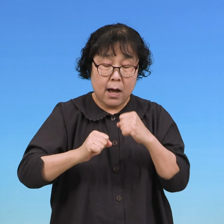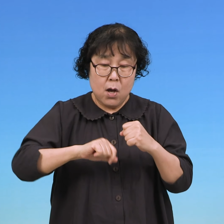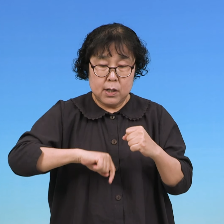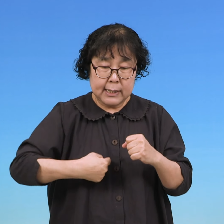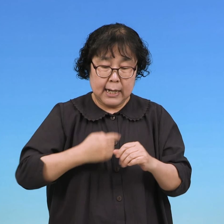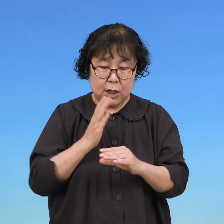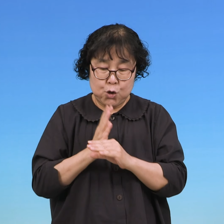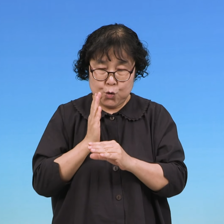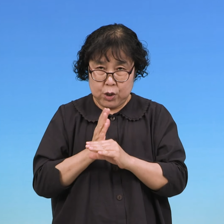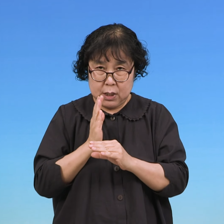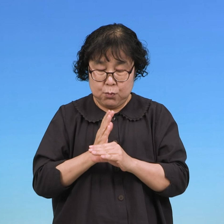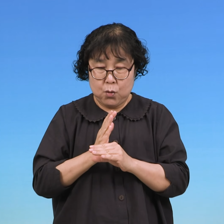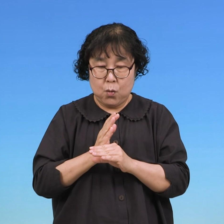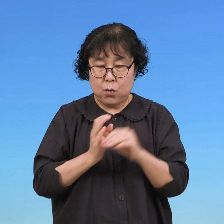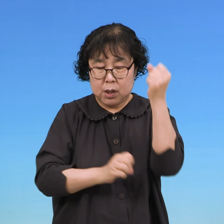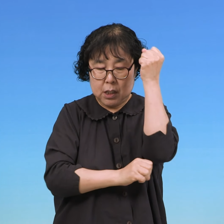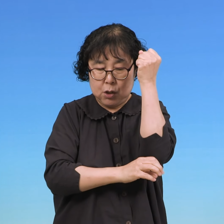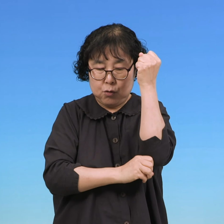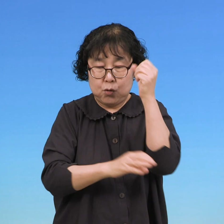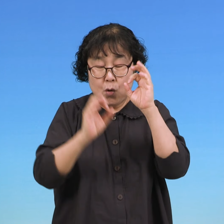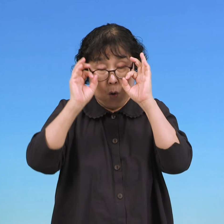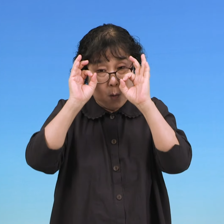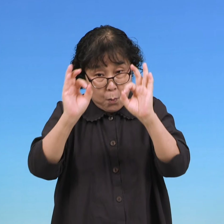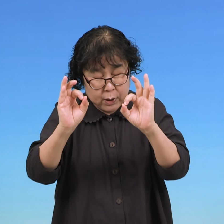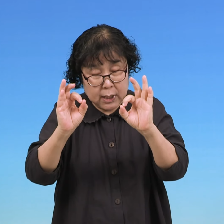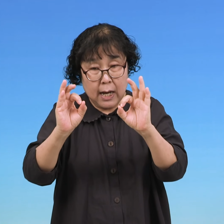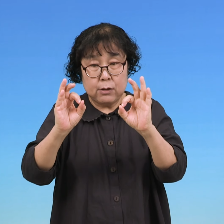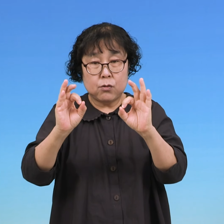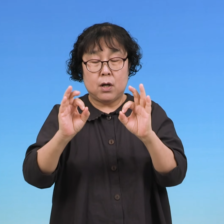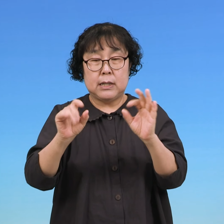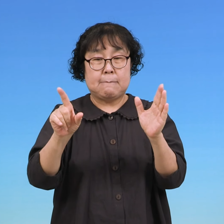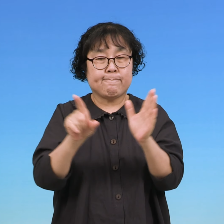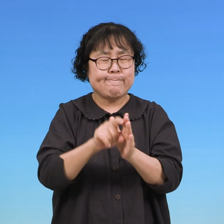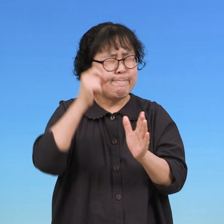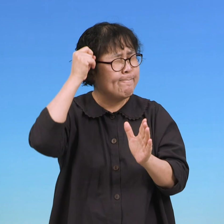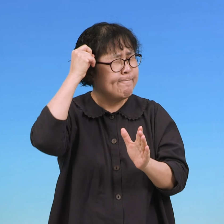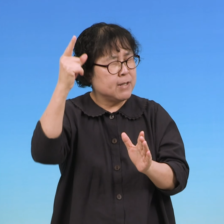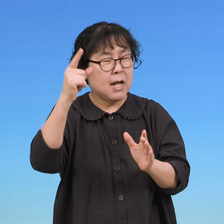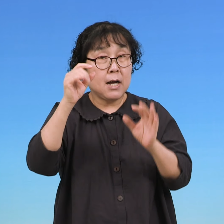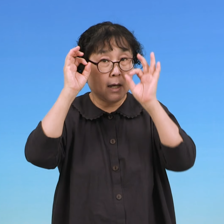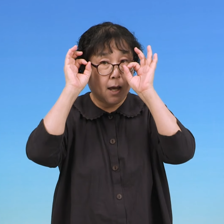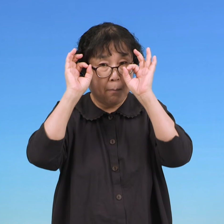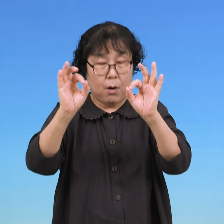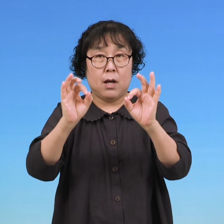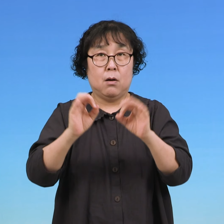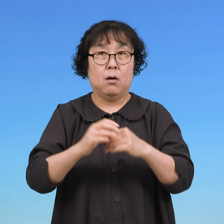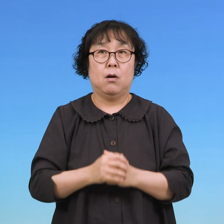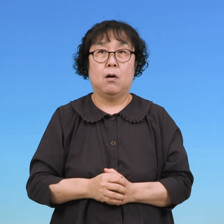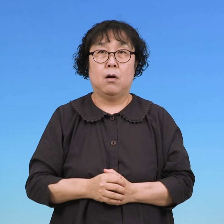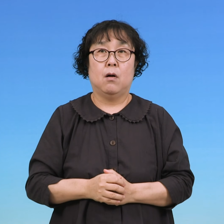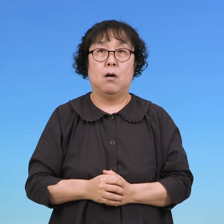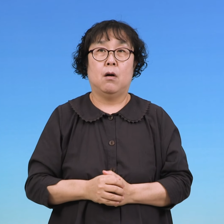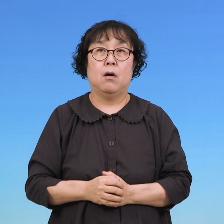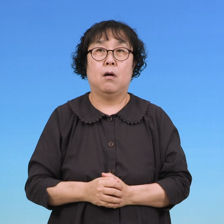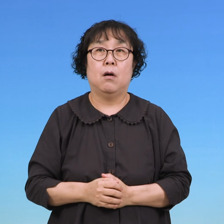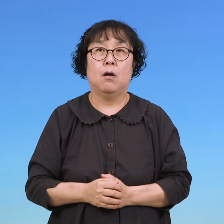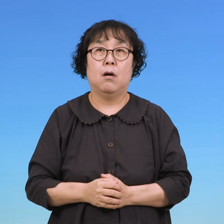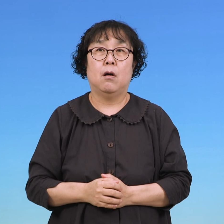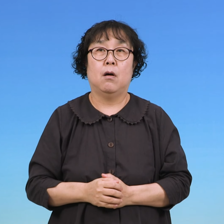자기 다림줄로 보니까 막 대단한 신앙인이에요. 이거 뭐 천국 중에도 막 그냥 막 노른자 위를 줄 거다.